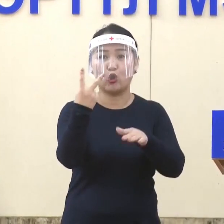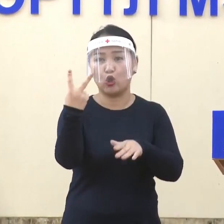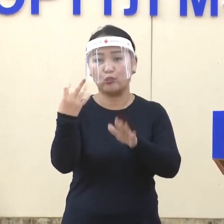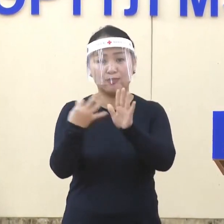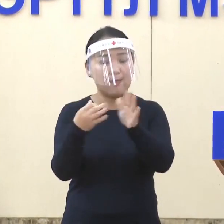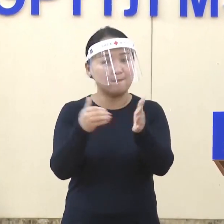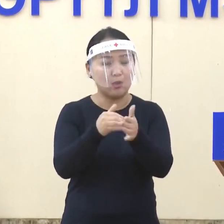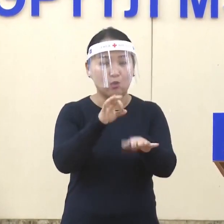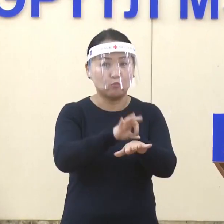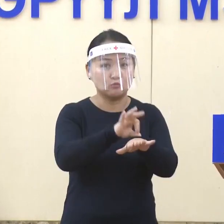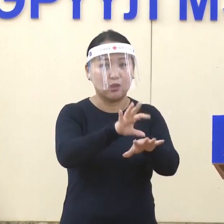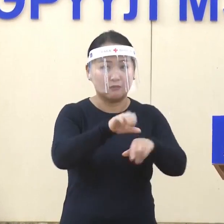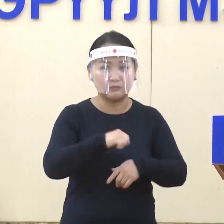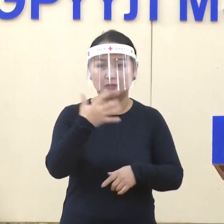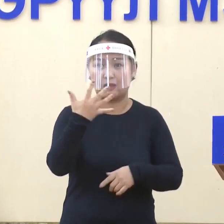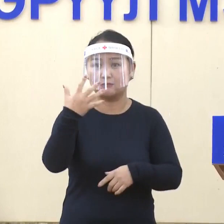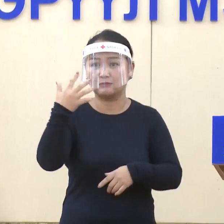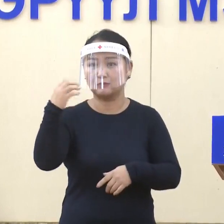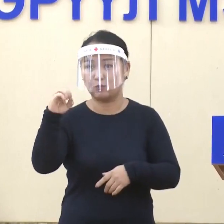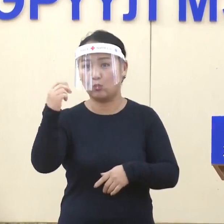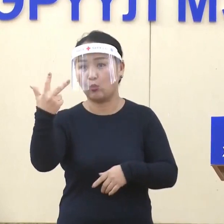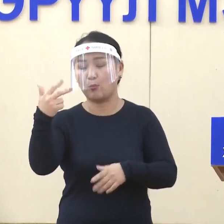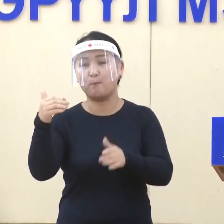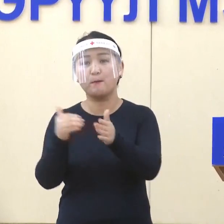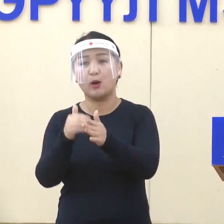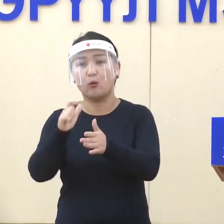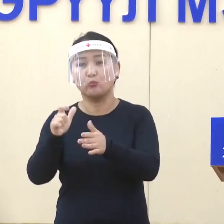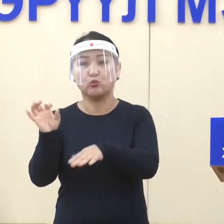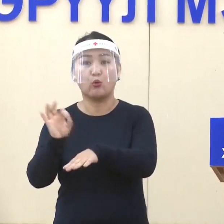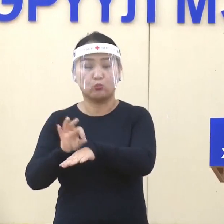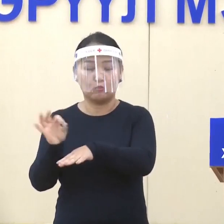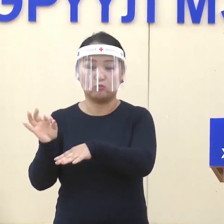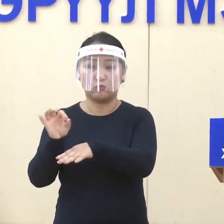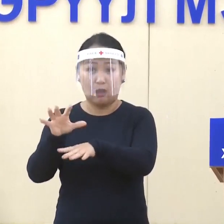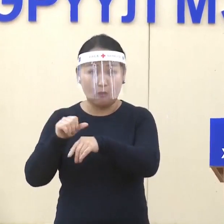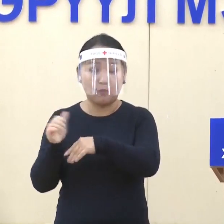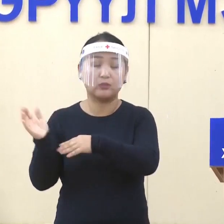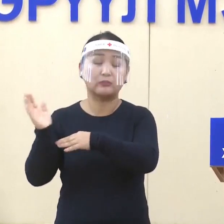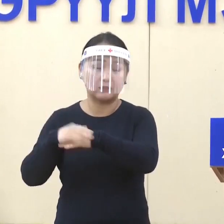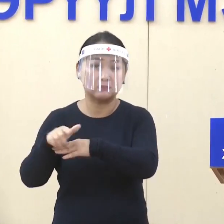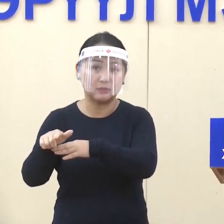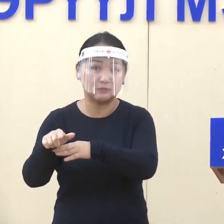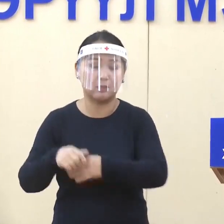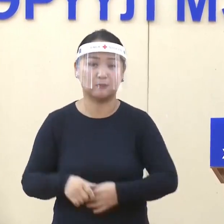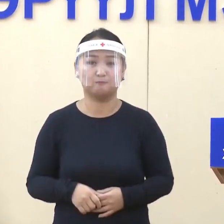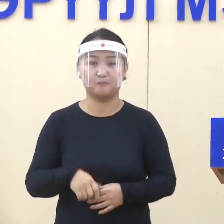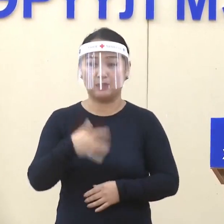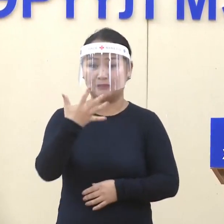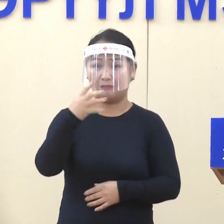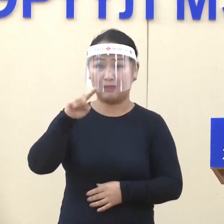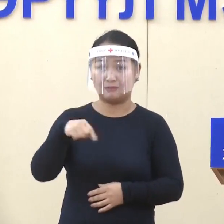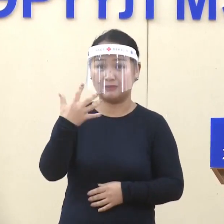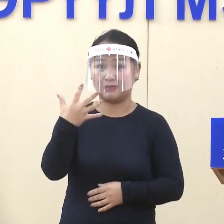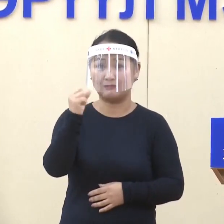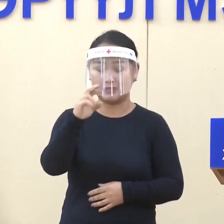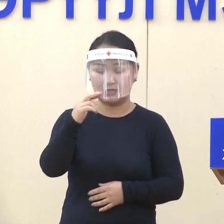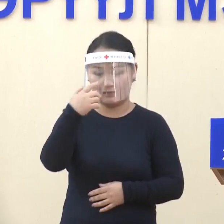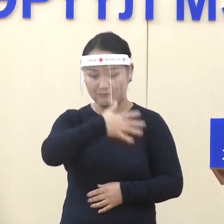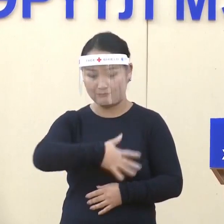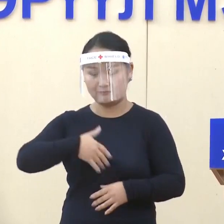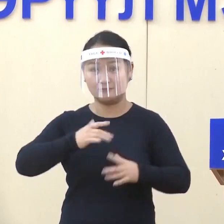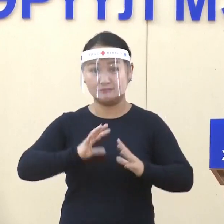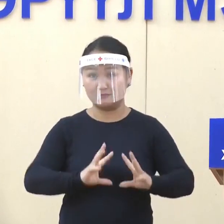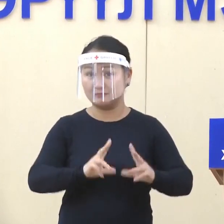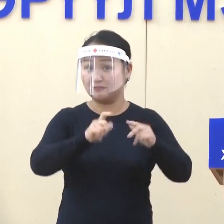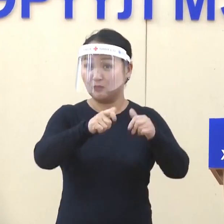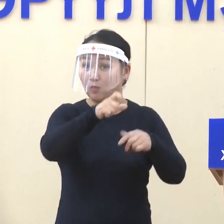өвчилж 503,000 хүн энэ өвчний улмаас эндсэн байна. За мөн 5.5 сая хүн эдгэрч эмнэлгээс гарсан